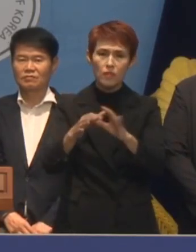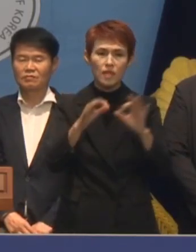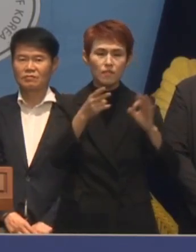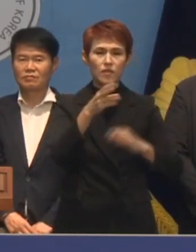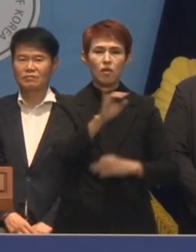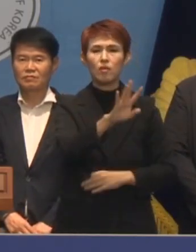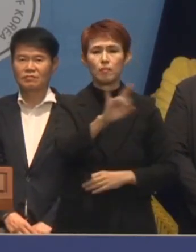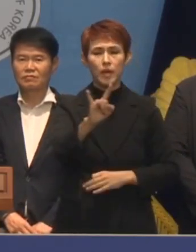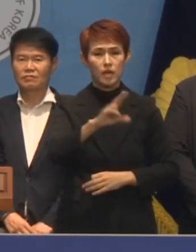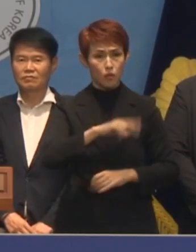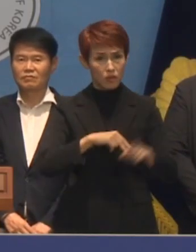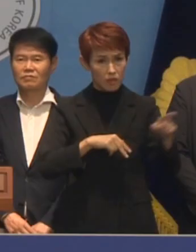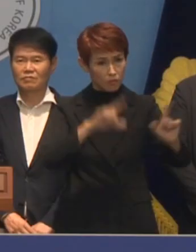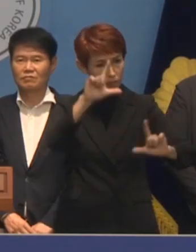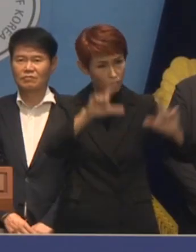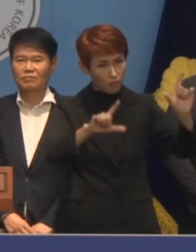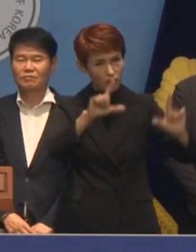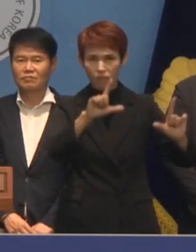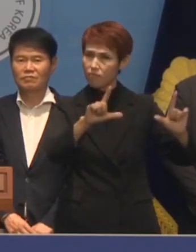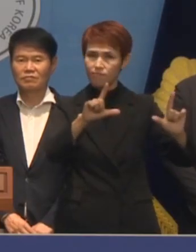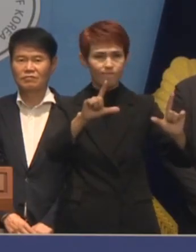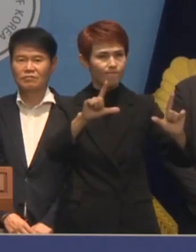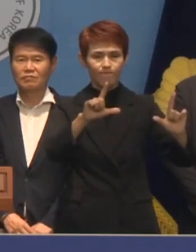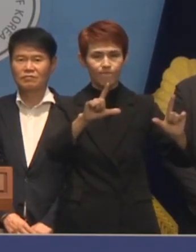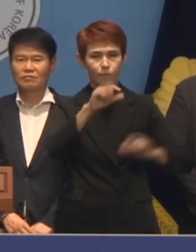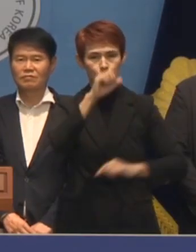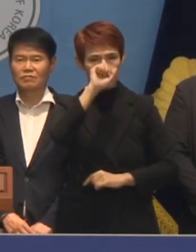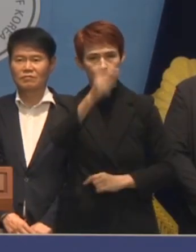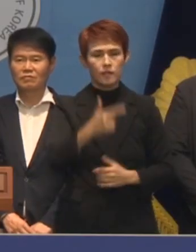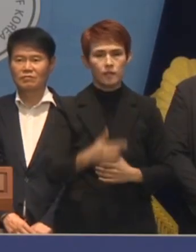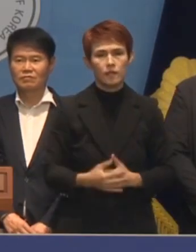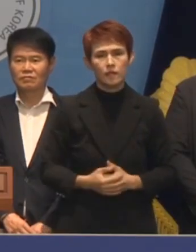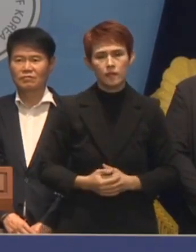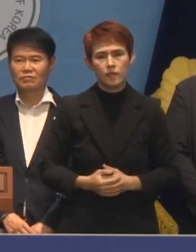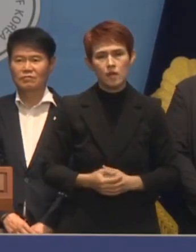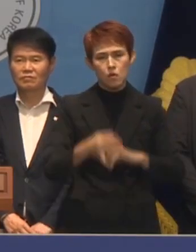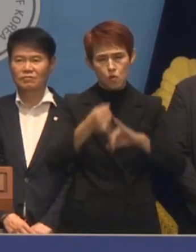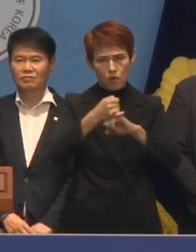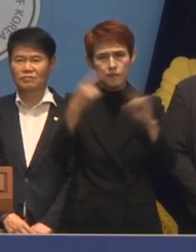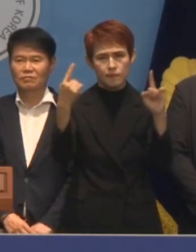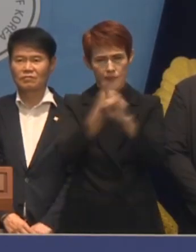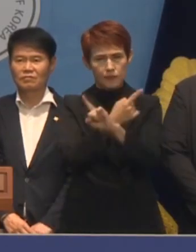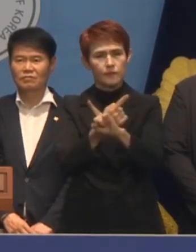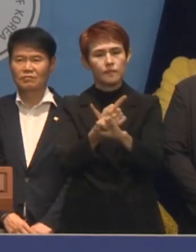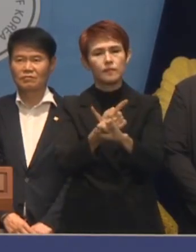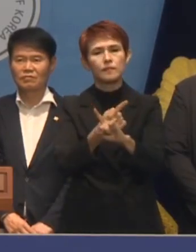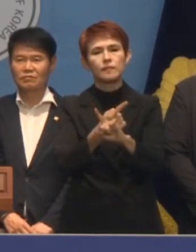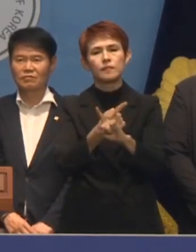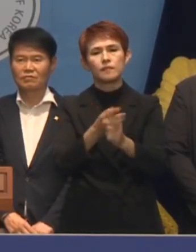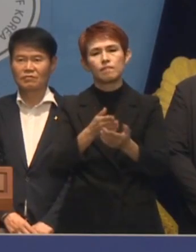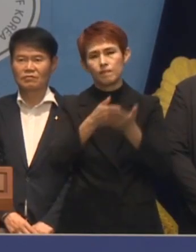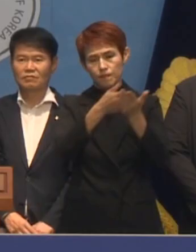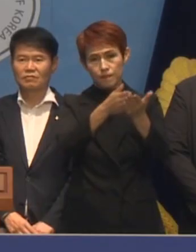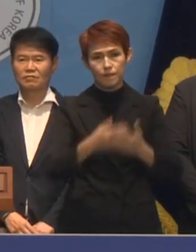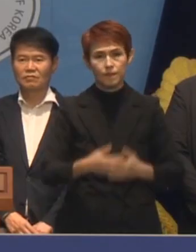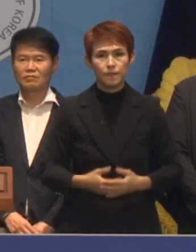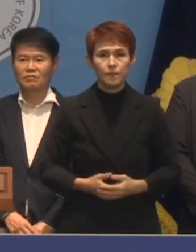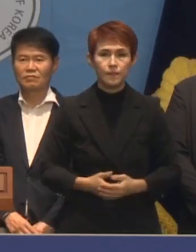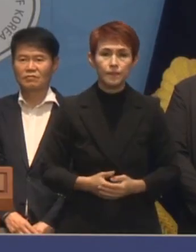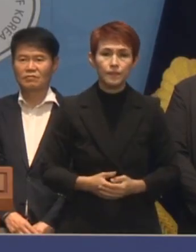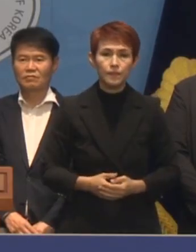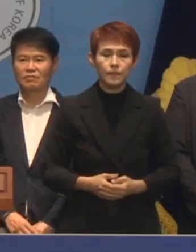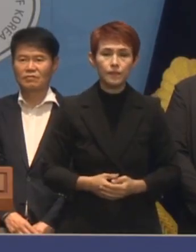의원 민주당의 모습은 결코 바람직하지 않고 반드시 시정이 되어야 할 것이다 이렇게 봅니다.